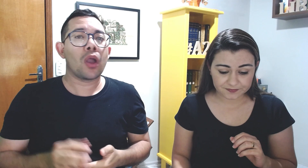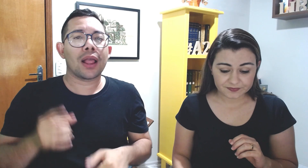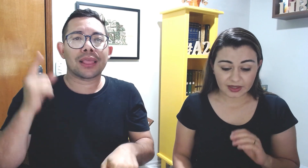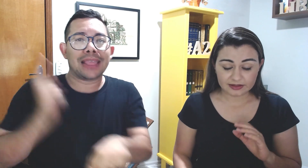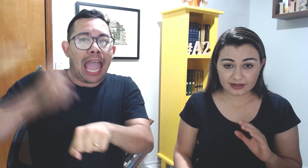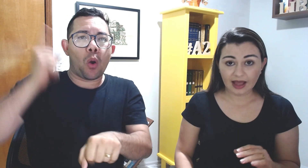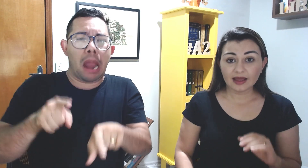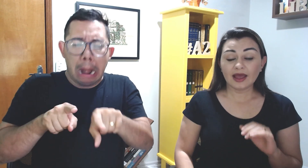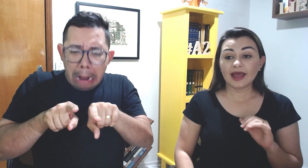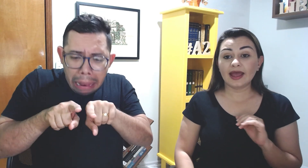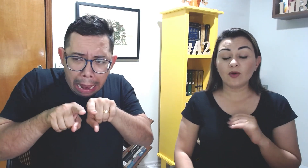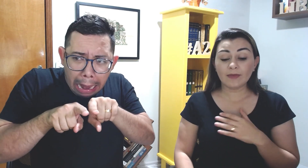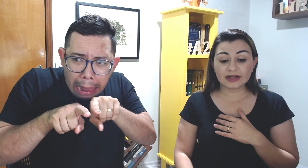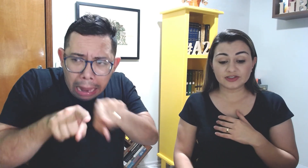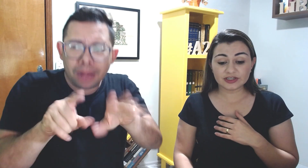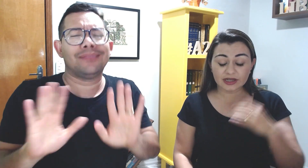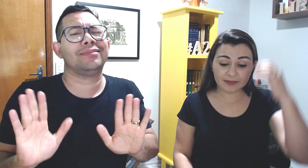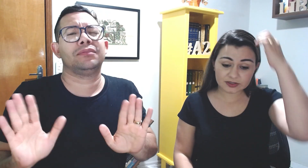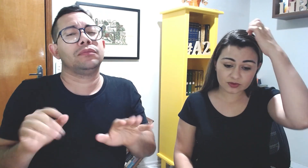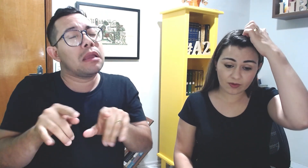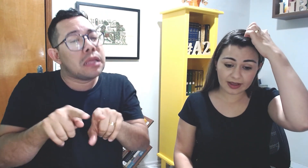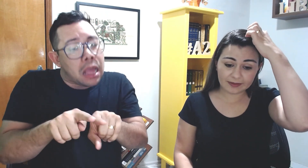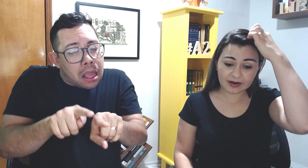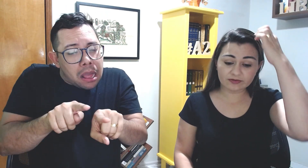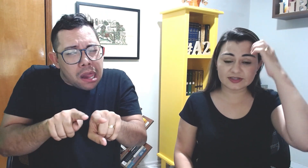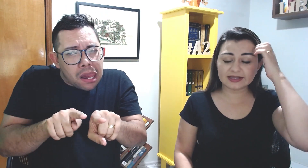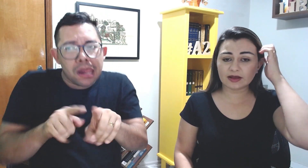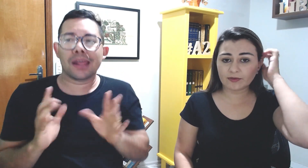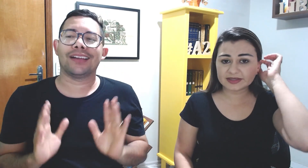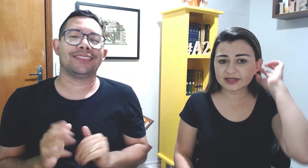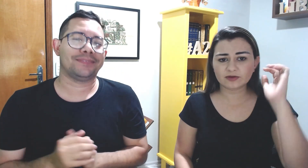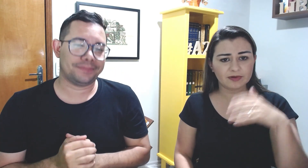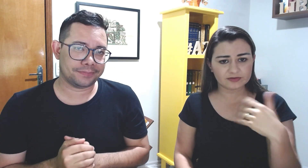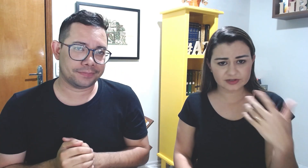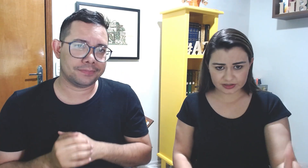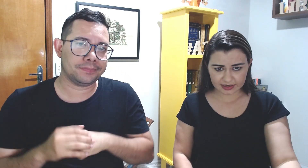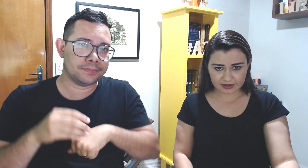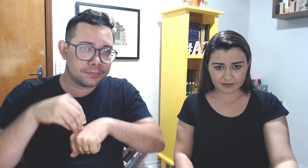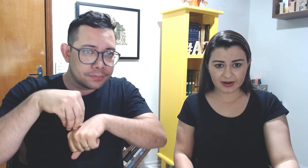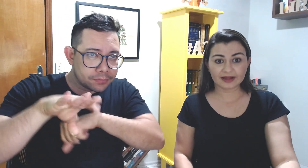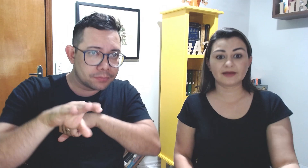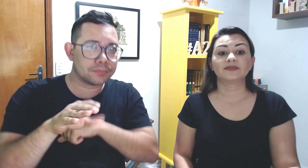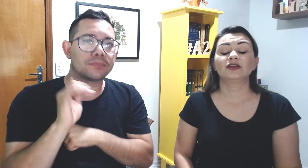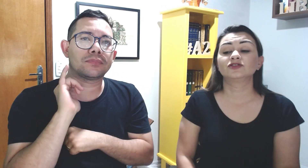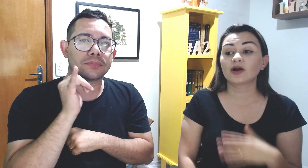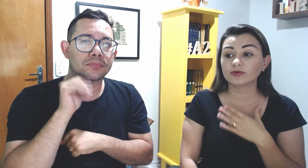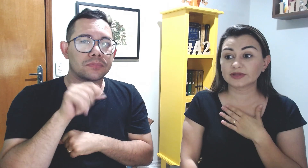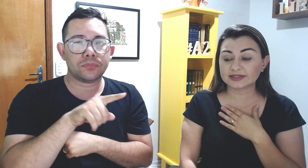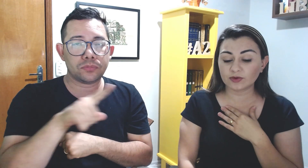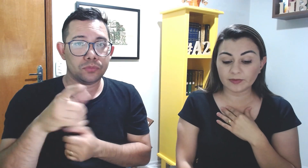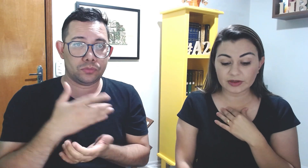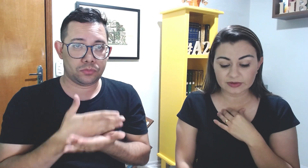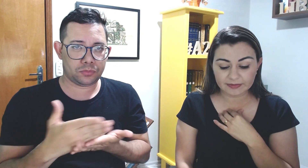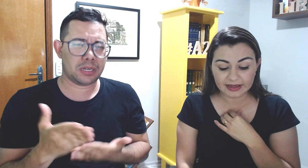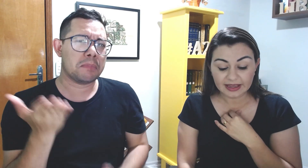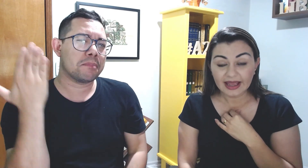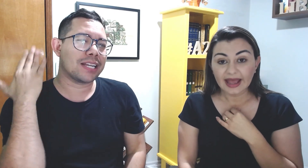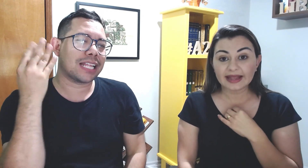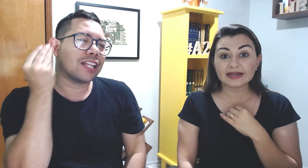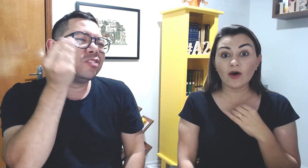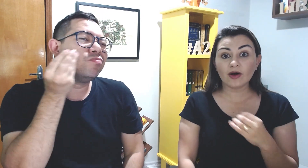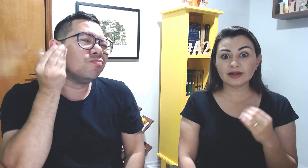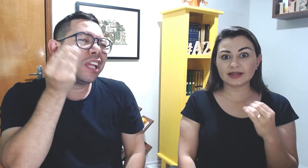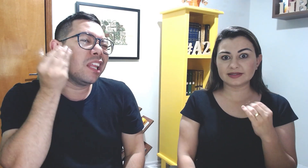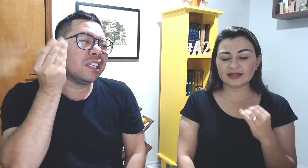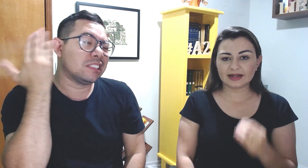interpretação, tá? Uma dica, pessoal, para você que está começando, para você que já interpreta, já aconteceu comigo também, é